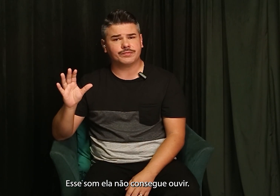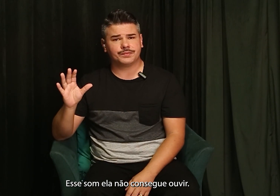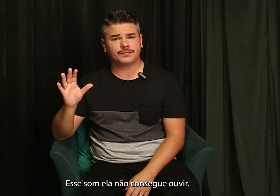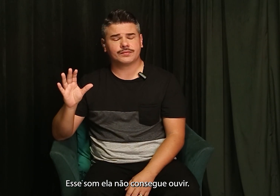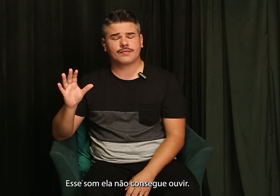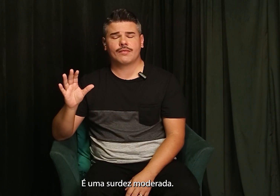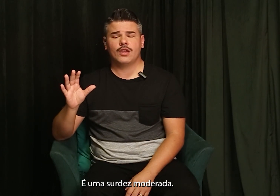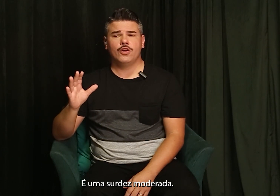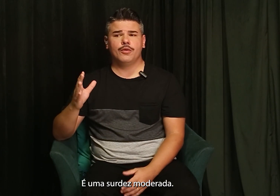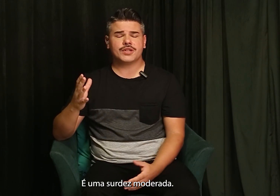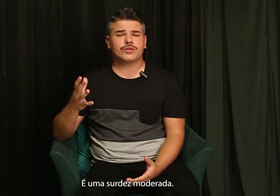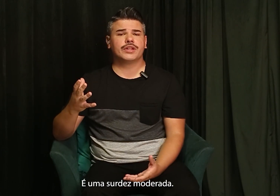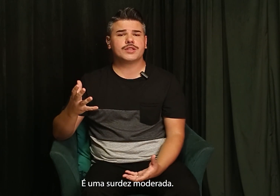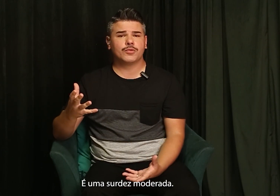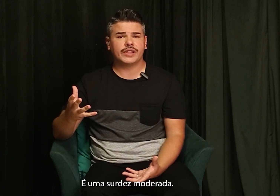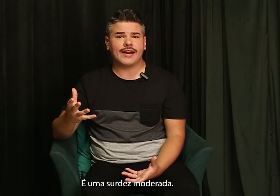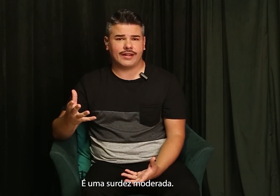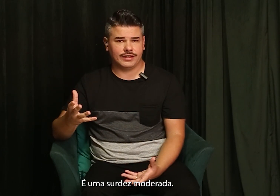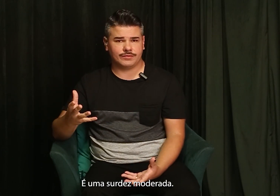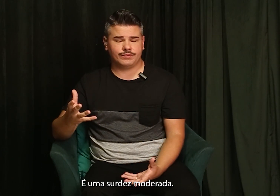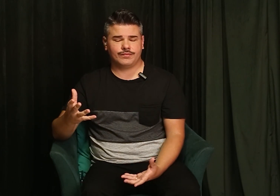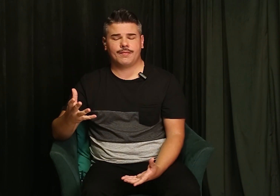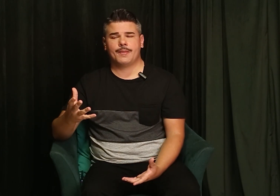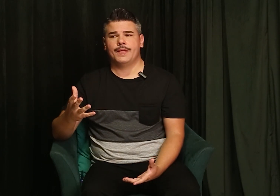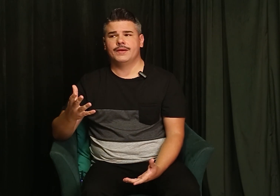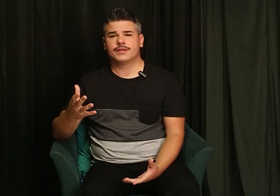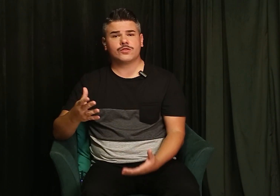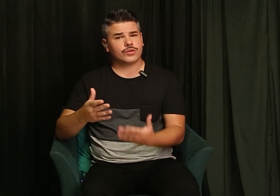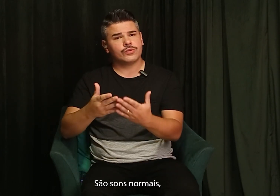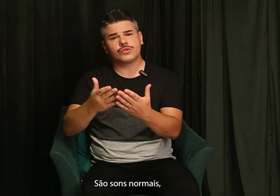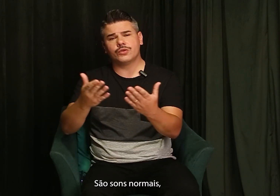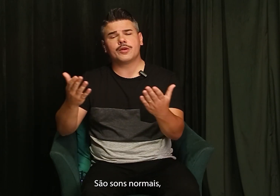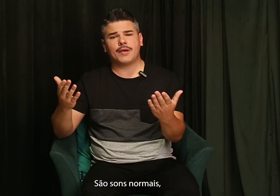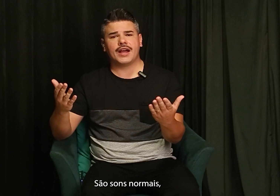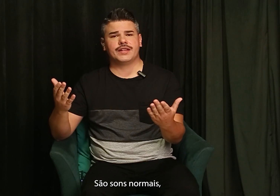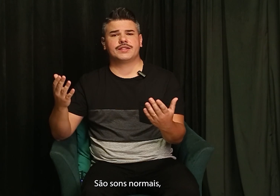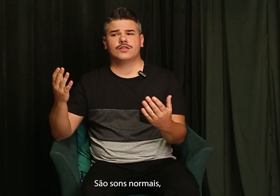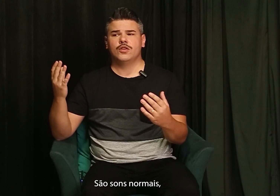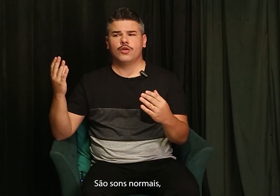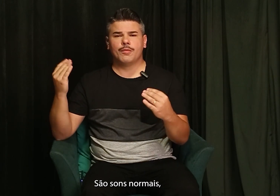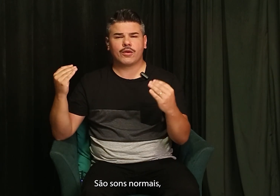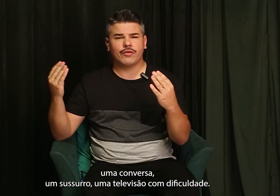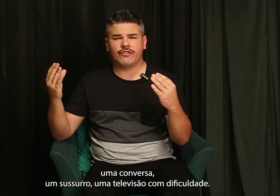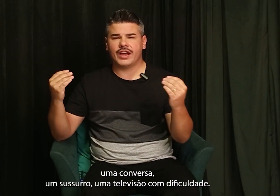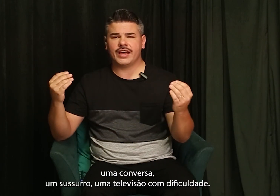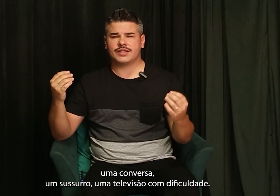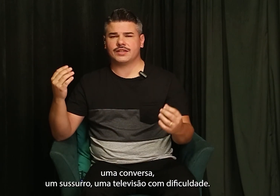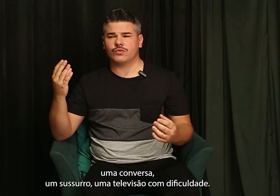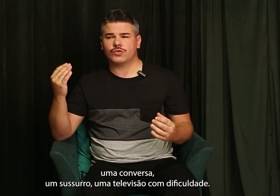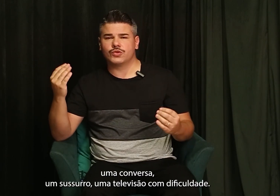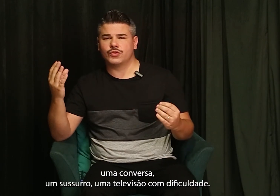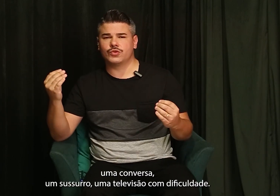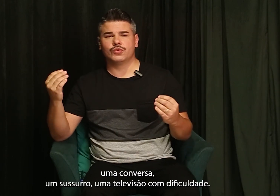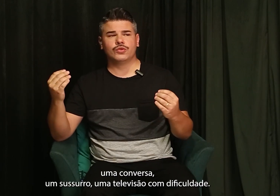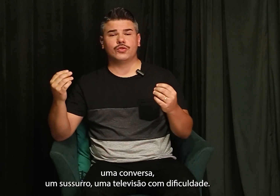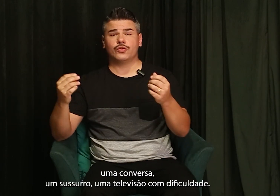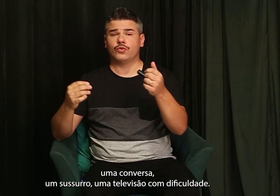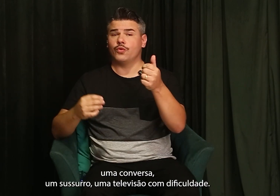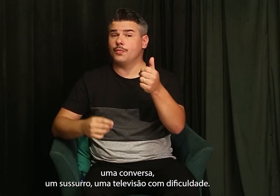ouvir. Uma surdez moderada são sons normais, uma conversa, um sussurro,